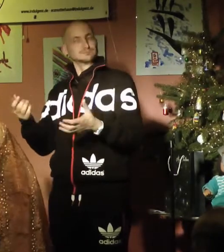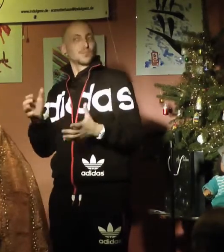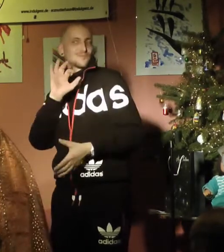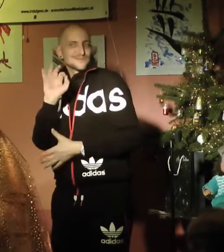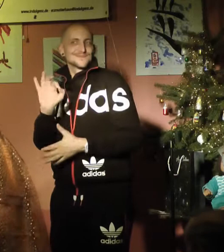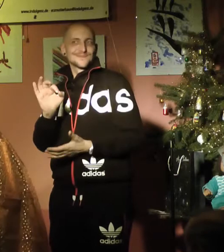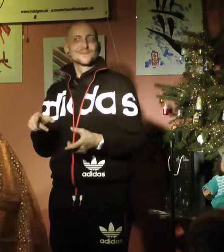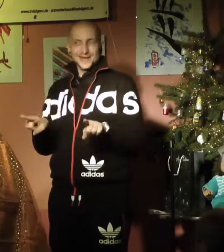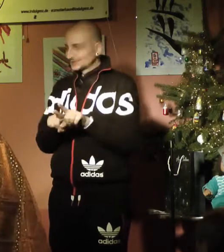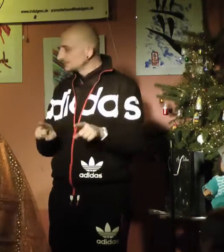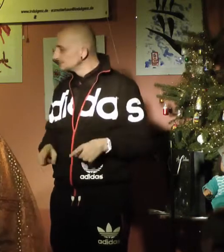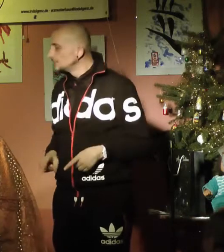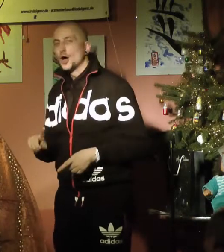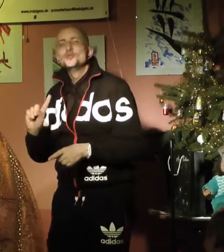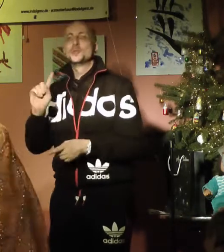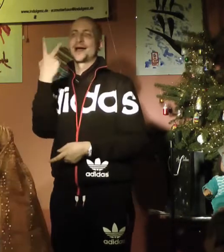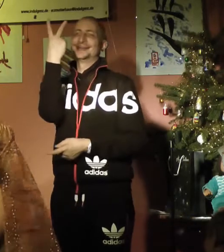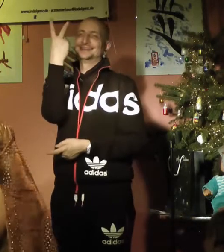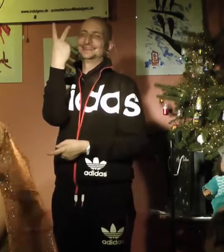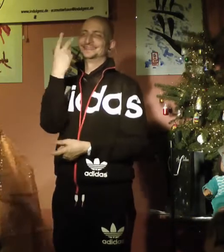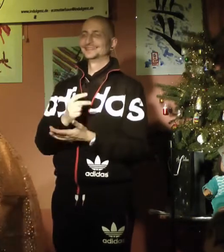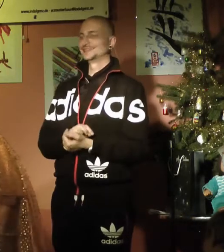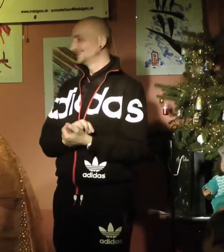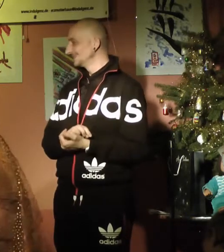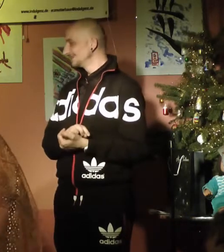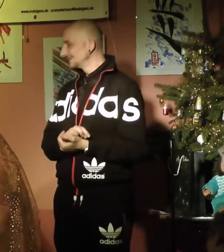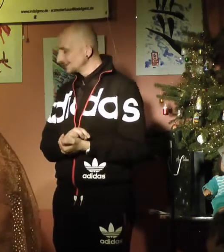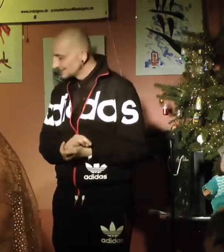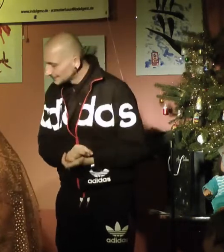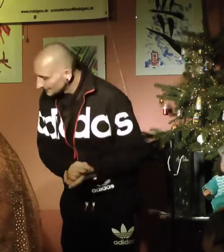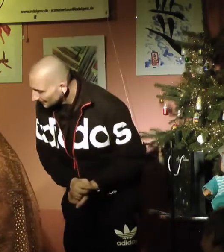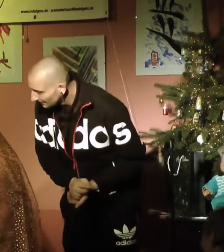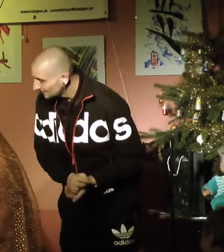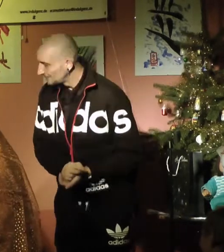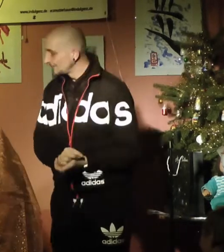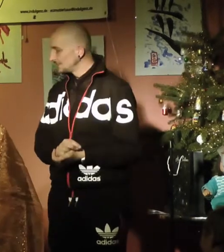Und jetzt noch eine, ja wunderbar, kann man dann gleich zusammen arrangieren.